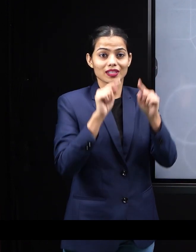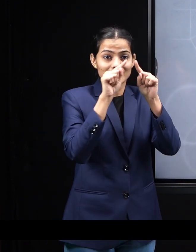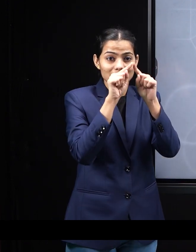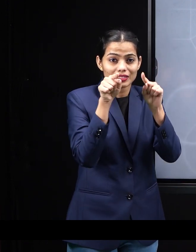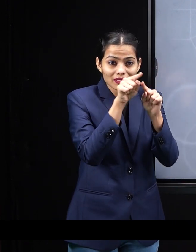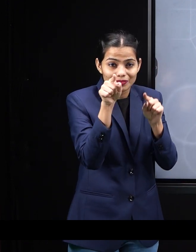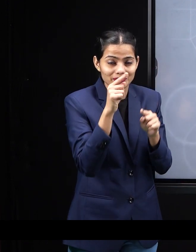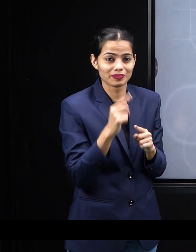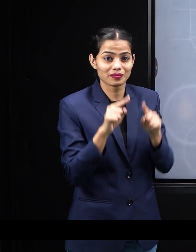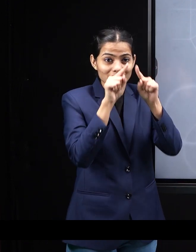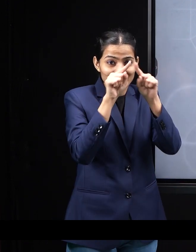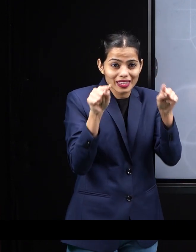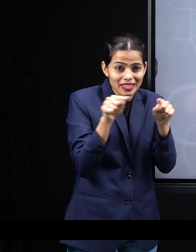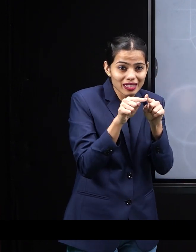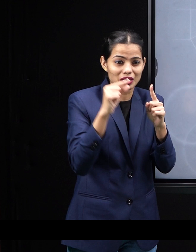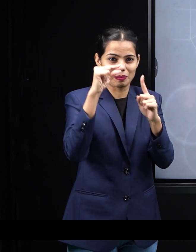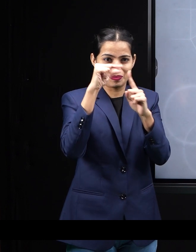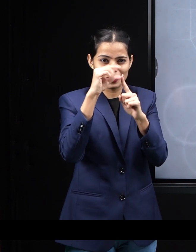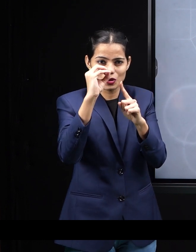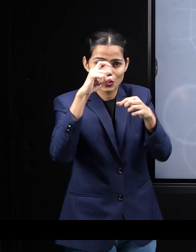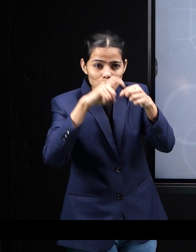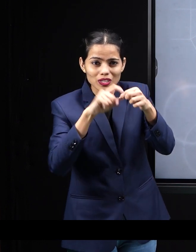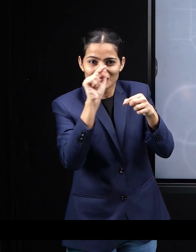ಟ್ರಯಾಂಗಲ್ POQ = ಟ್ರಯಾಂಗಲ್ SOR.